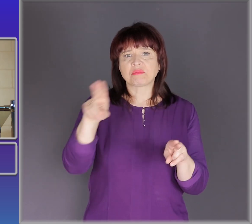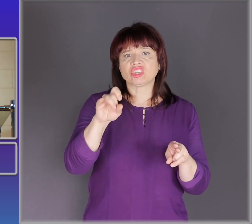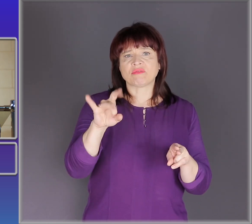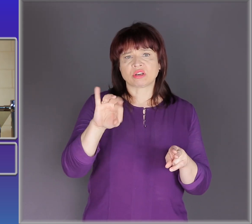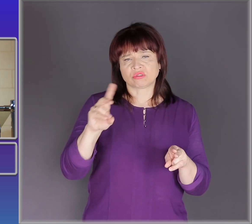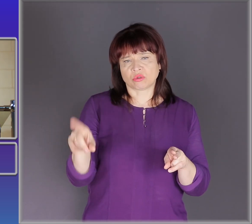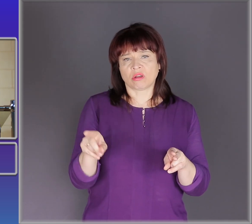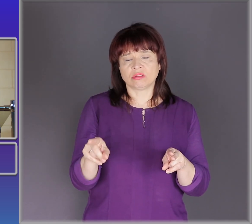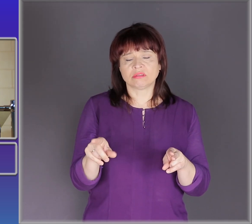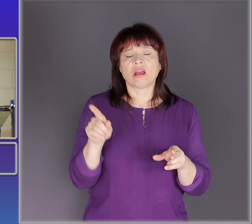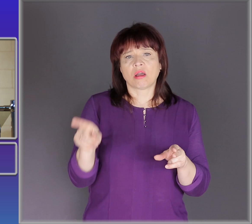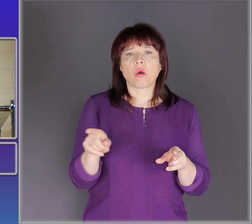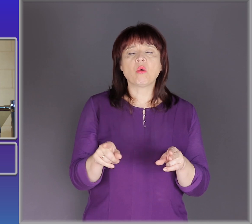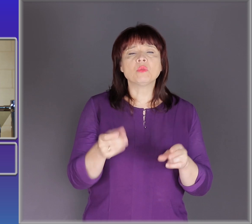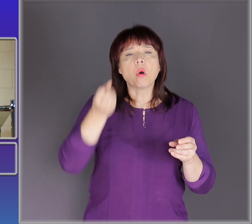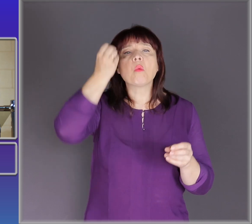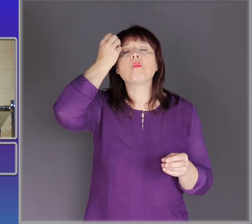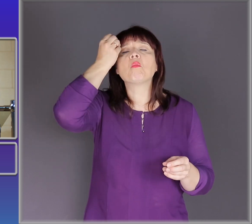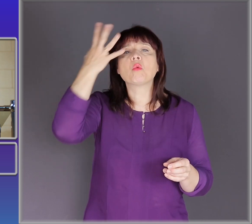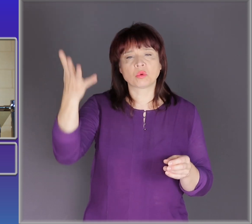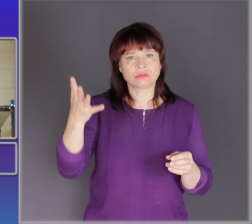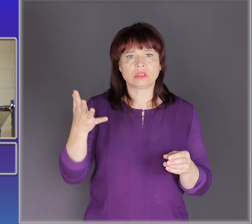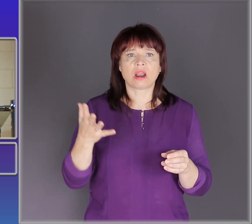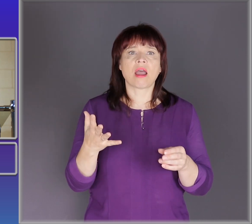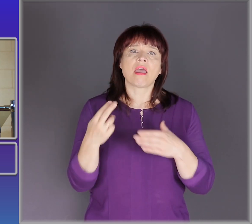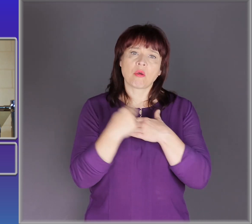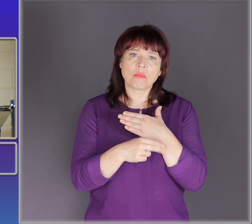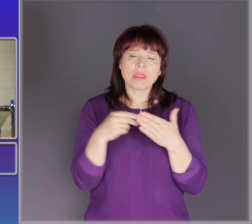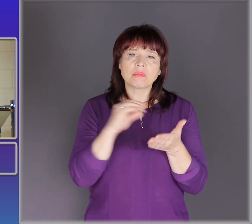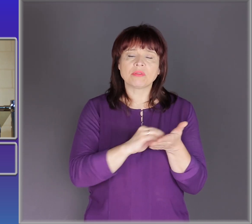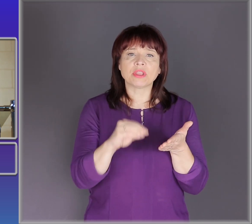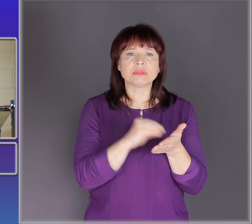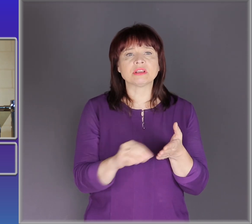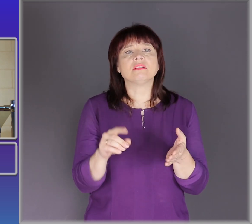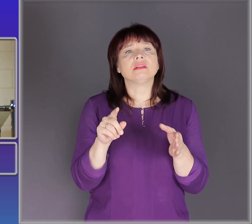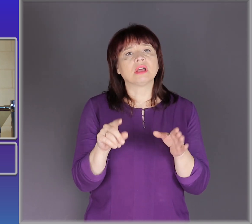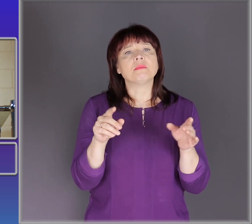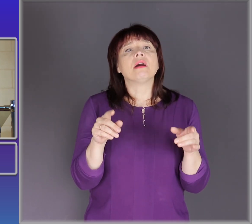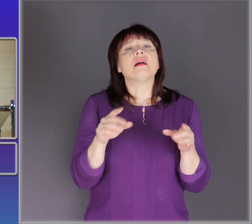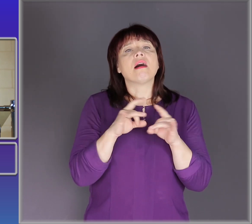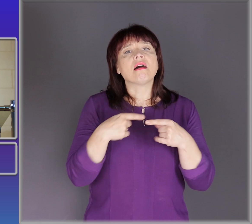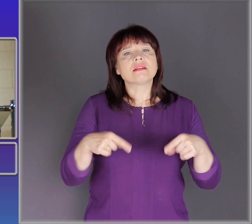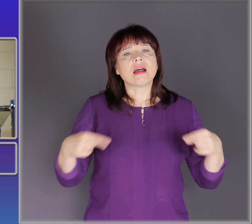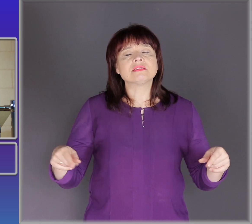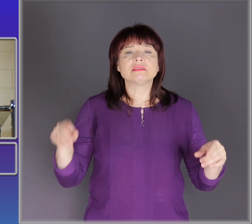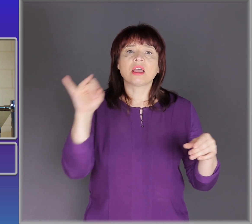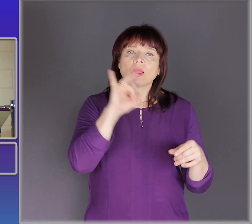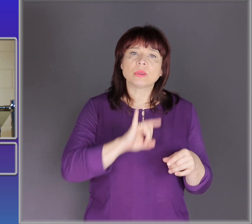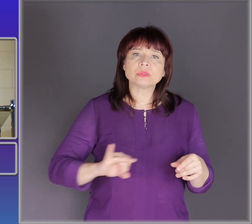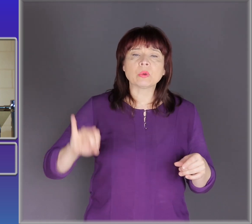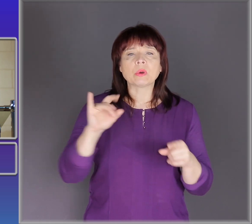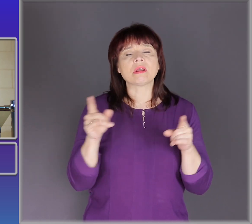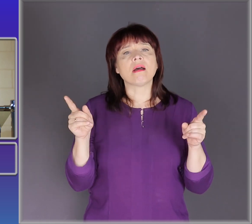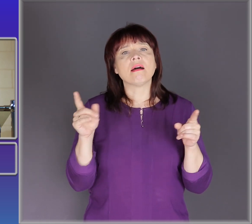и одна из вещей он создал такой мудрой евангелия которая имела притчи которая имела разные слова разного